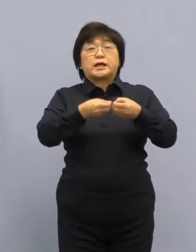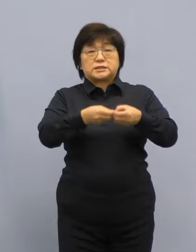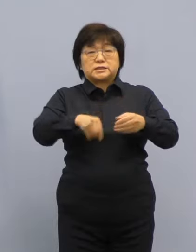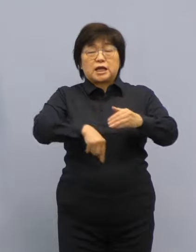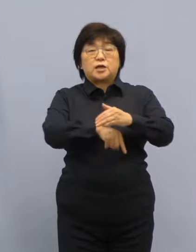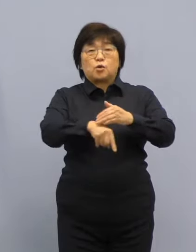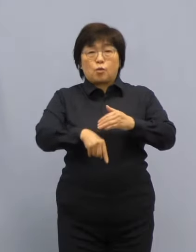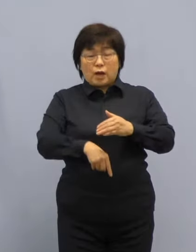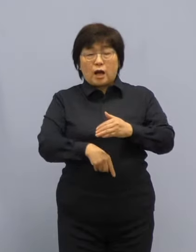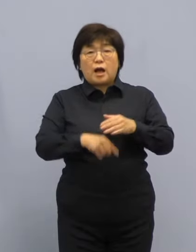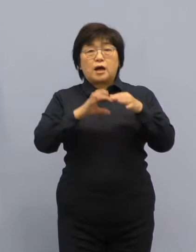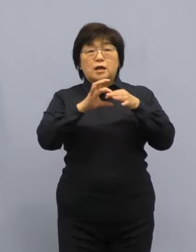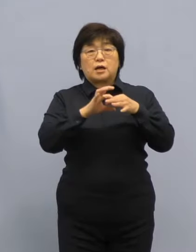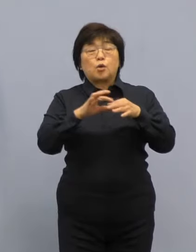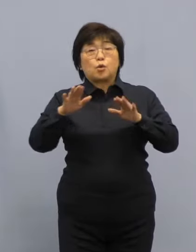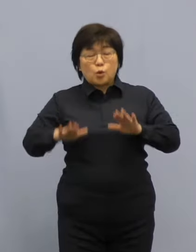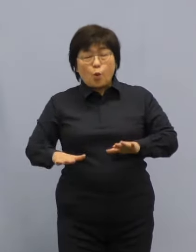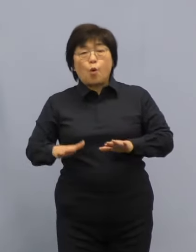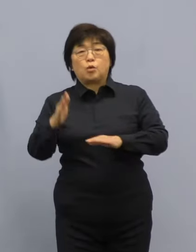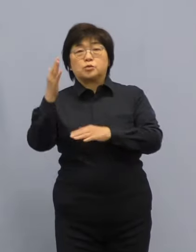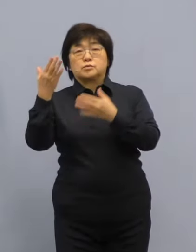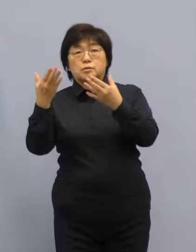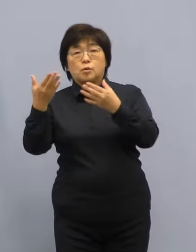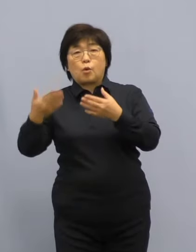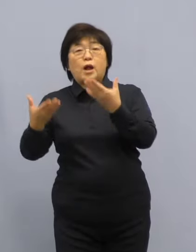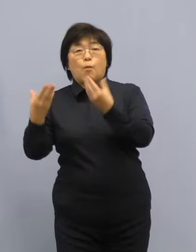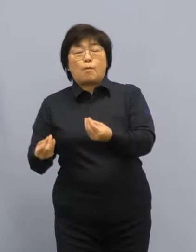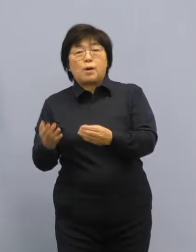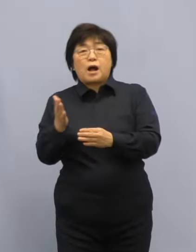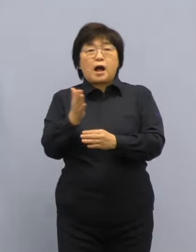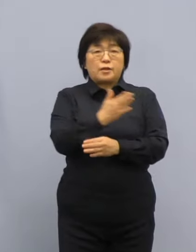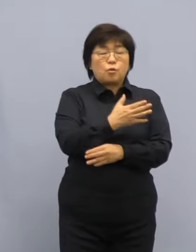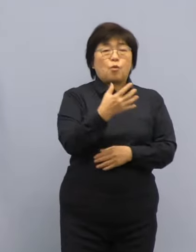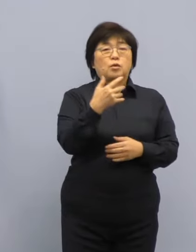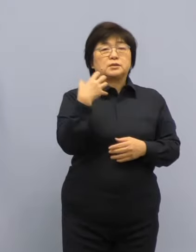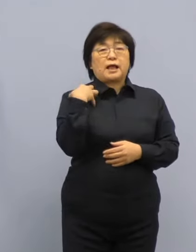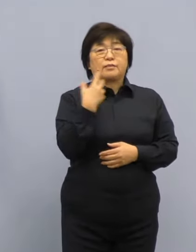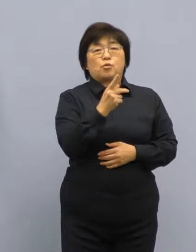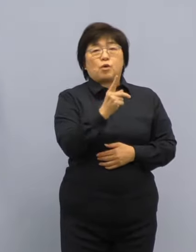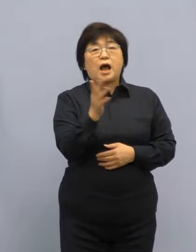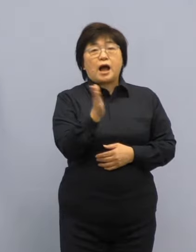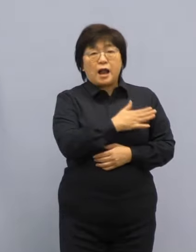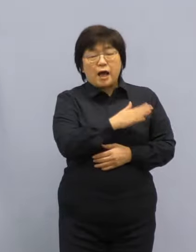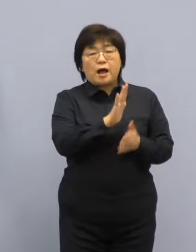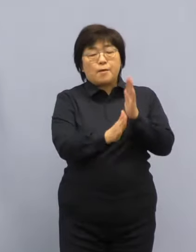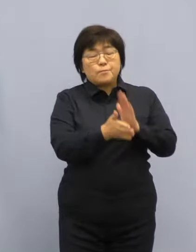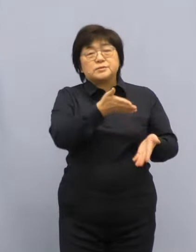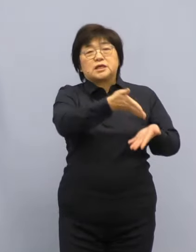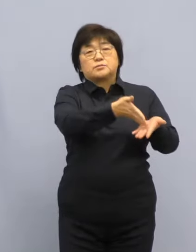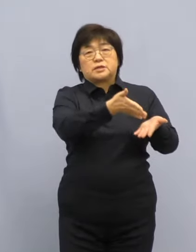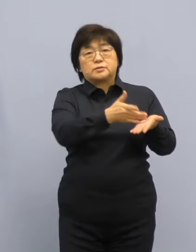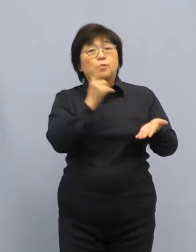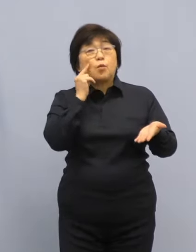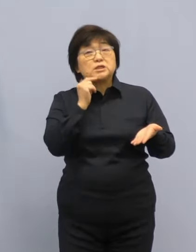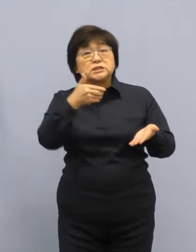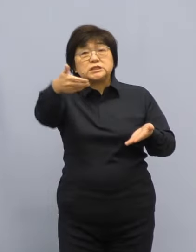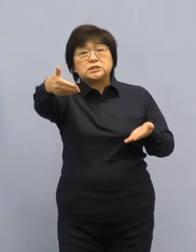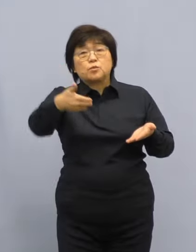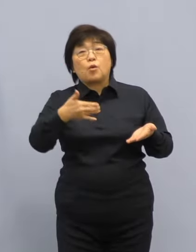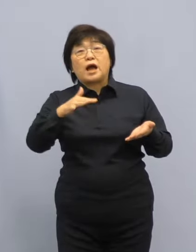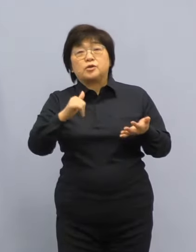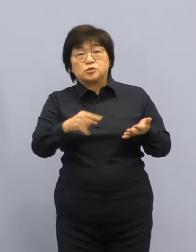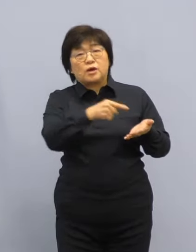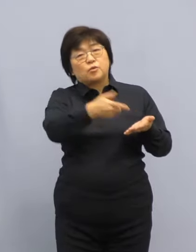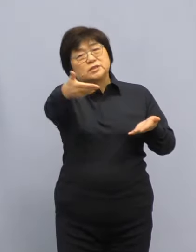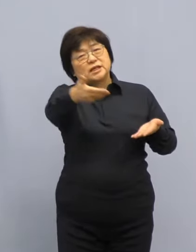ては、会見終了後に担当課にからですね、改めてご説明を したいと思いますので、もしご質問があるようでしたら、そ